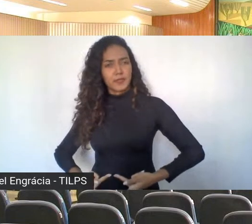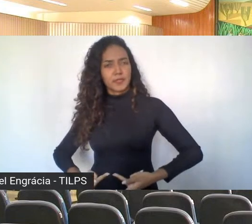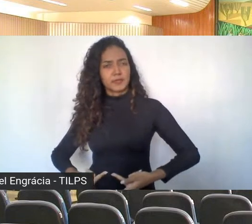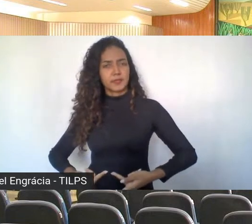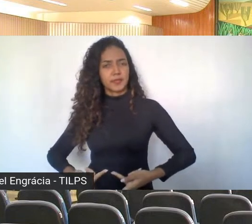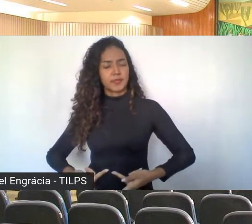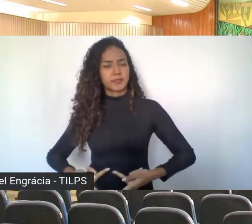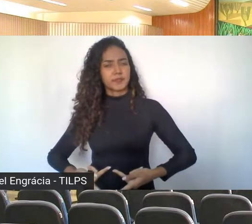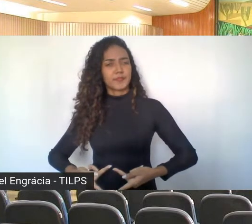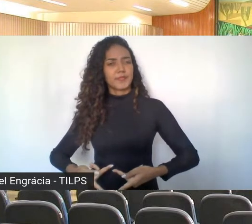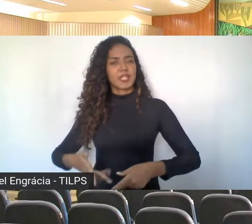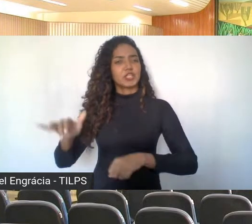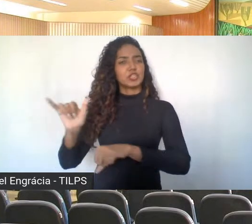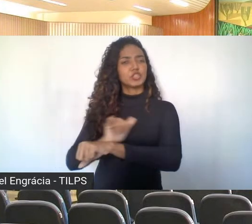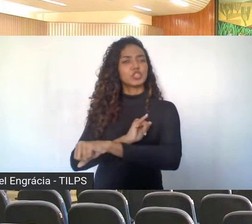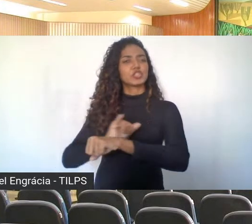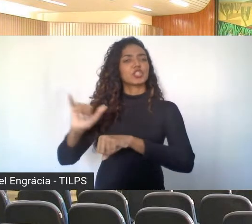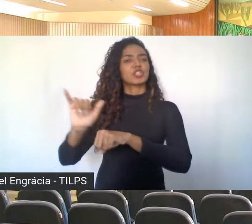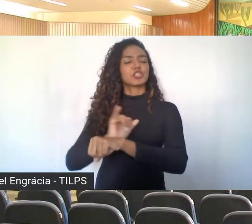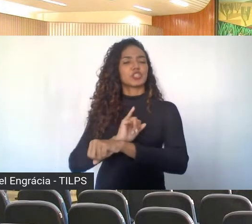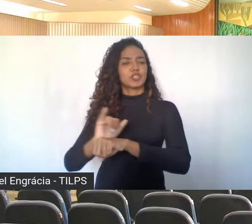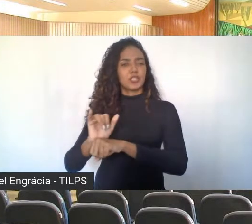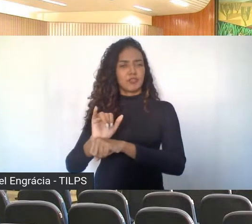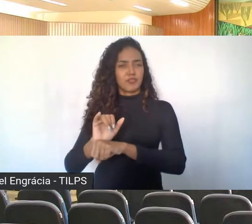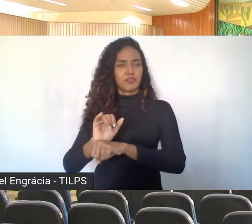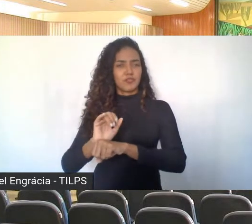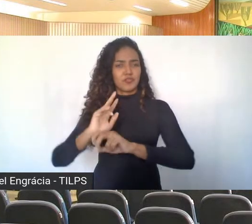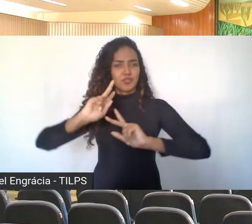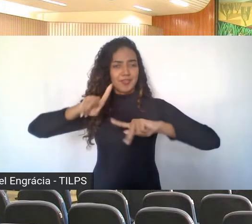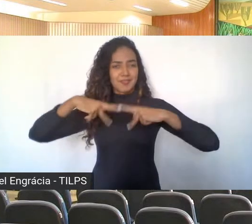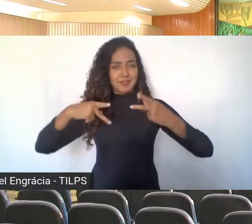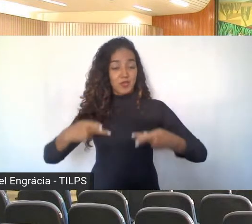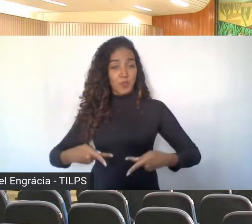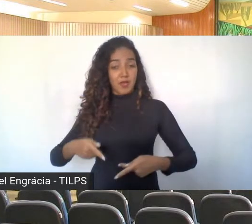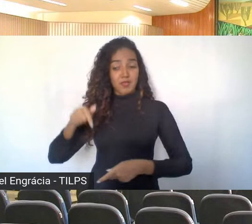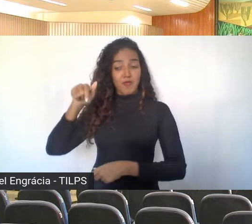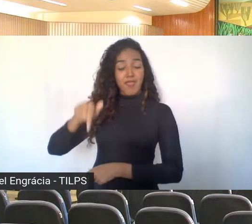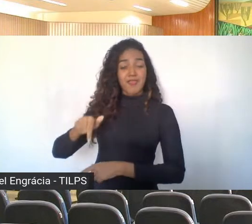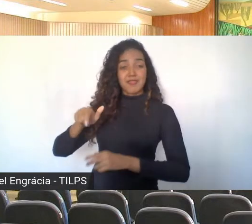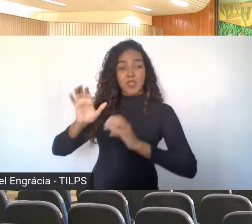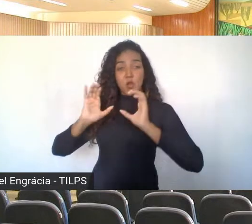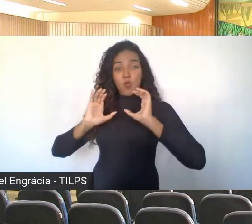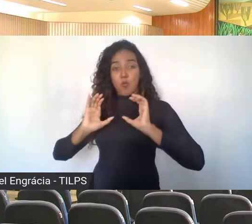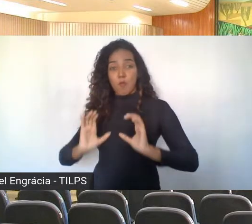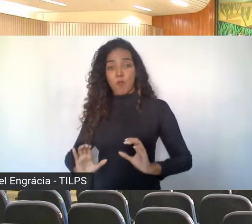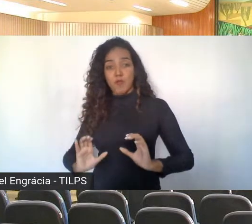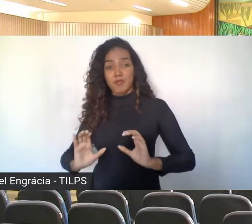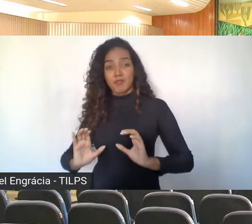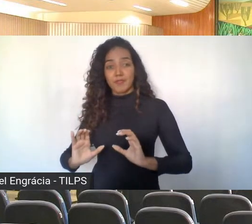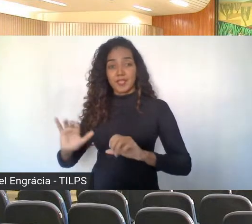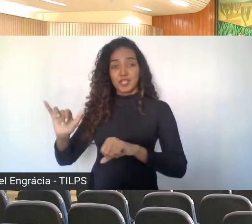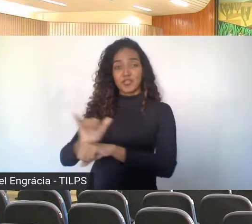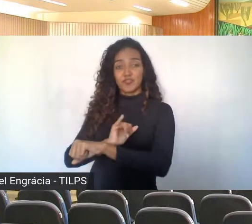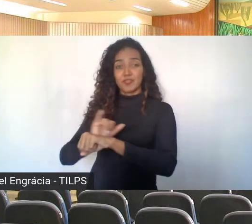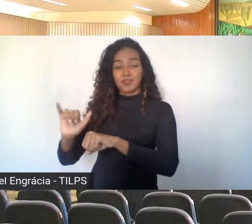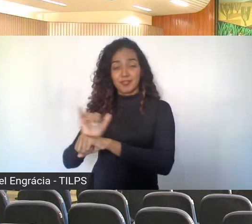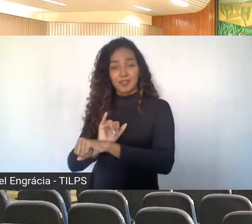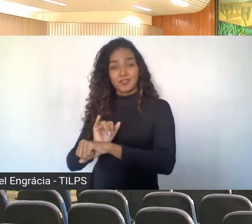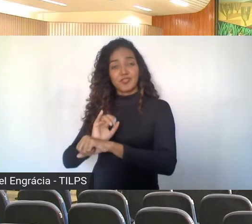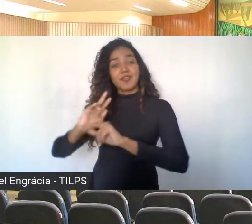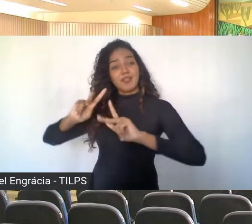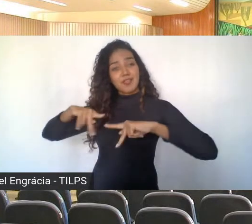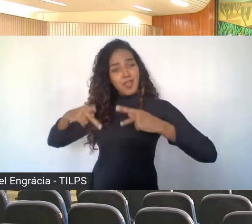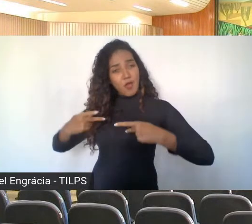das estratégias humanas. Essa natureza, muitas vezes, que é também humana, planeja contra a